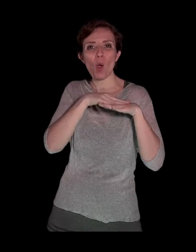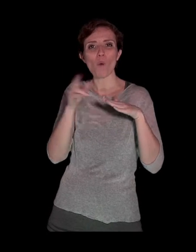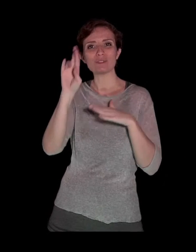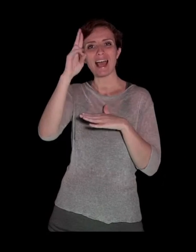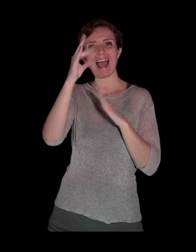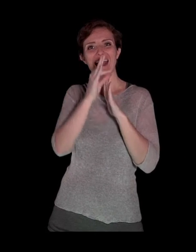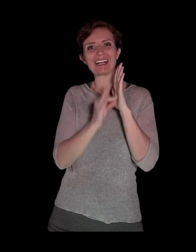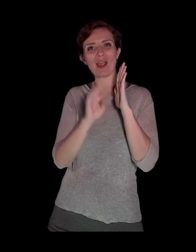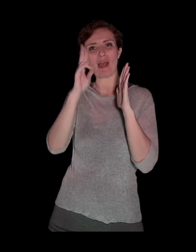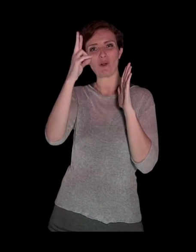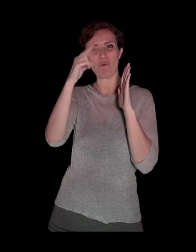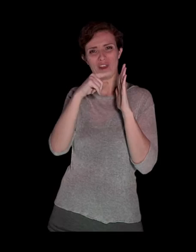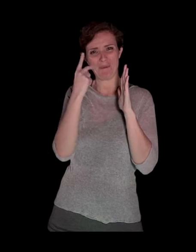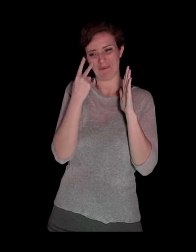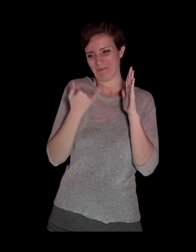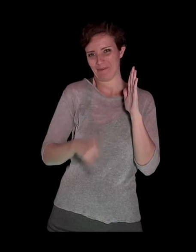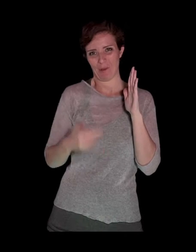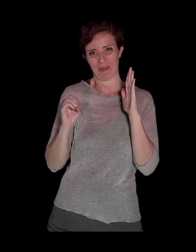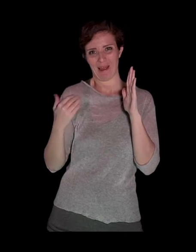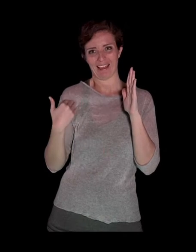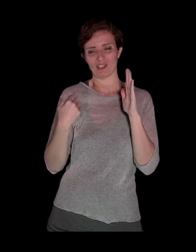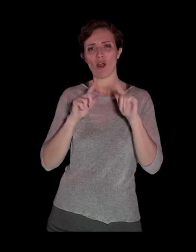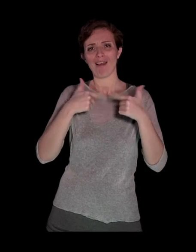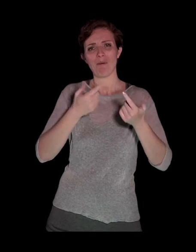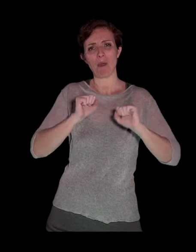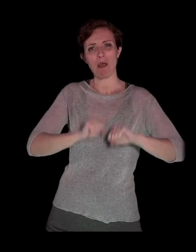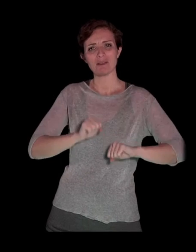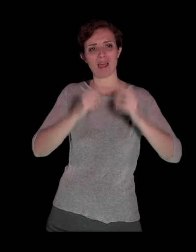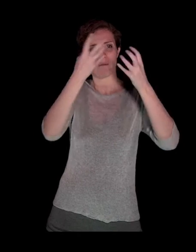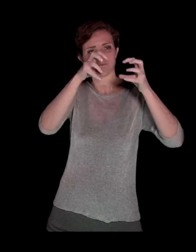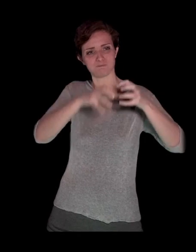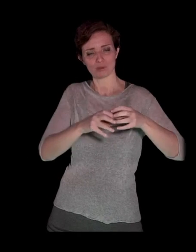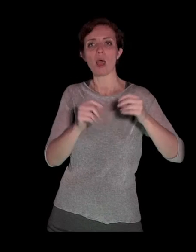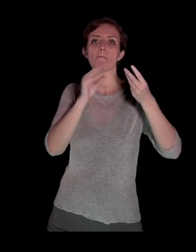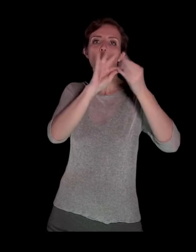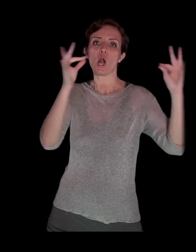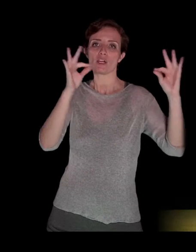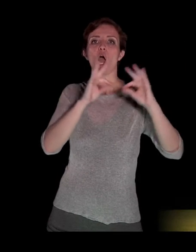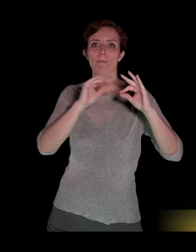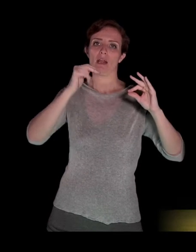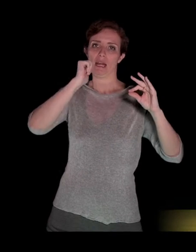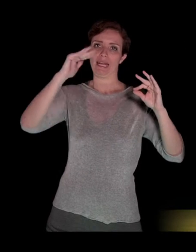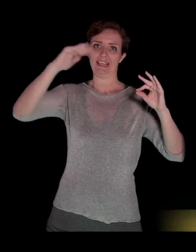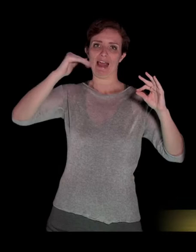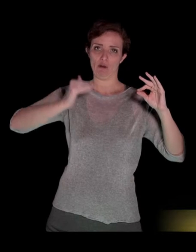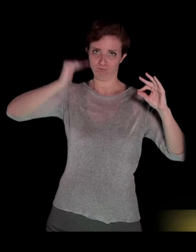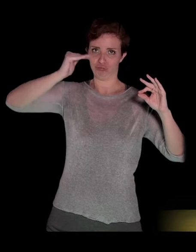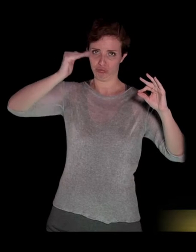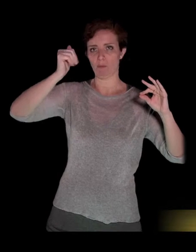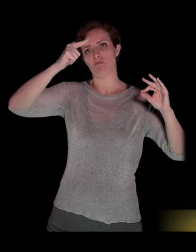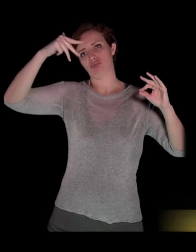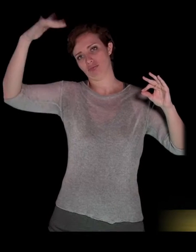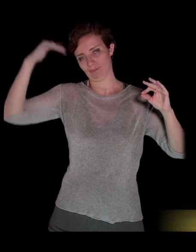questa vista nella lezione precedente che consentono di scomporre polinomi di grado anche particolarmente elevato cominciamo a vedere la